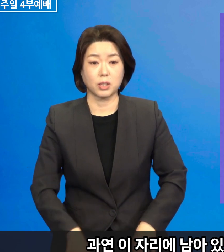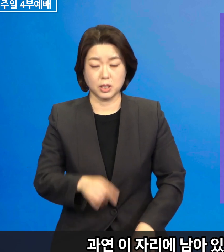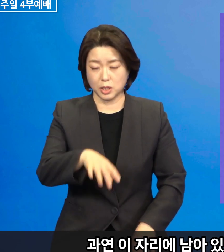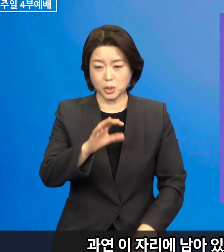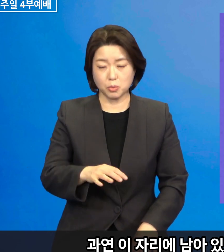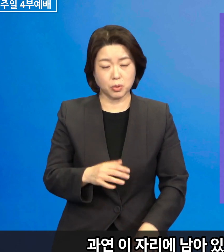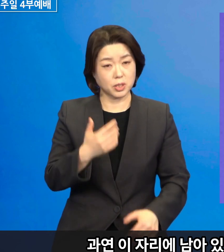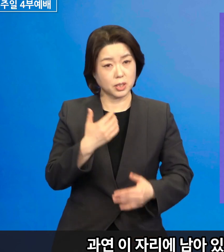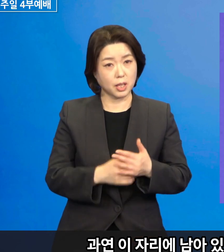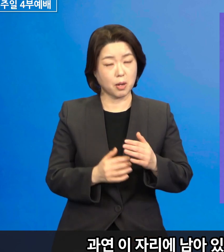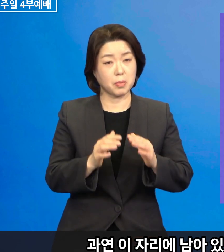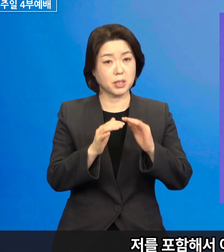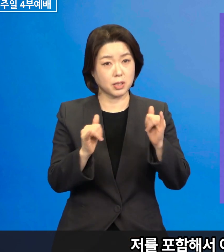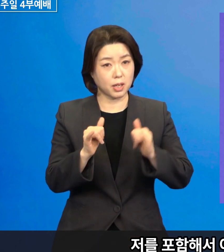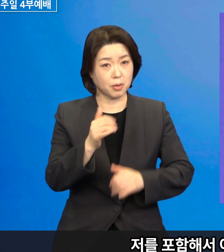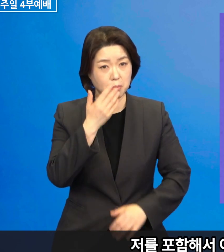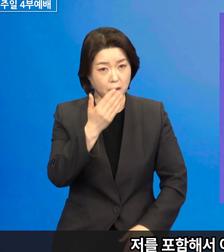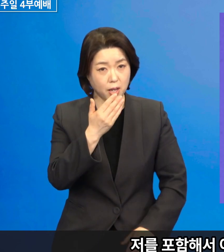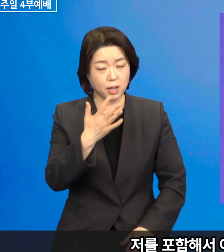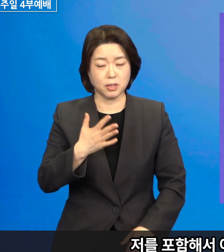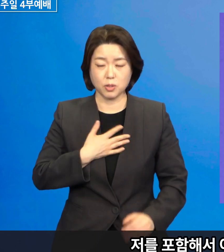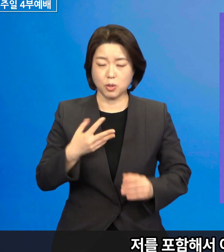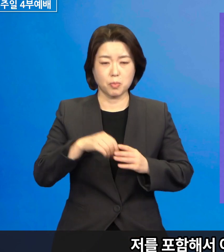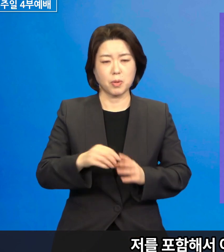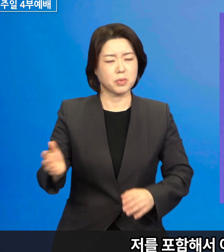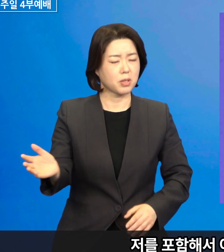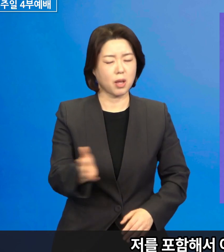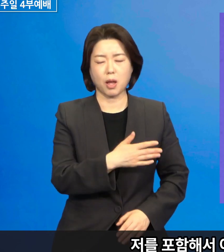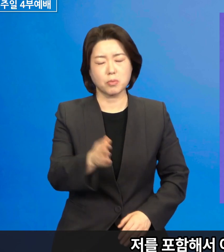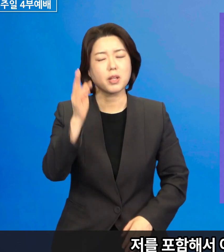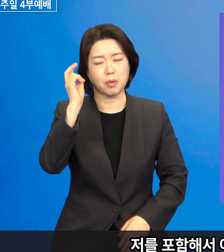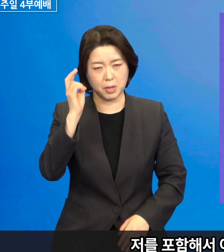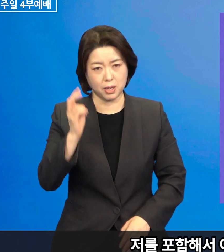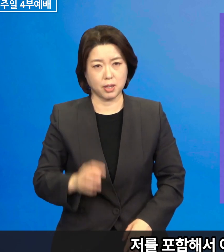남아있을 사람이 누가 있을까요? 저를 포함해서 아무도 없을 겁니다.